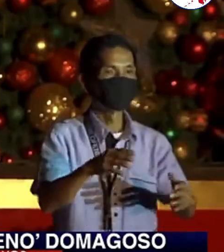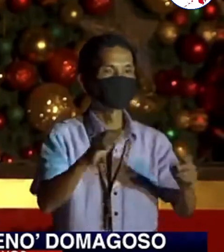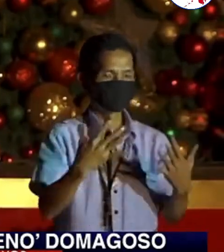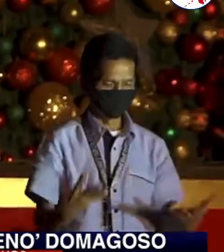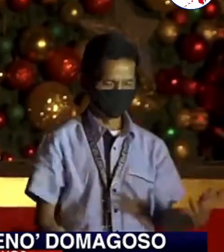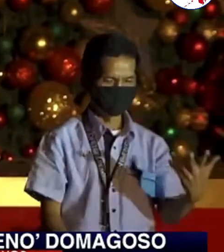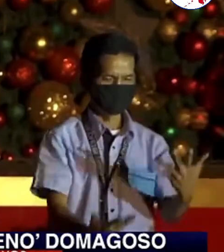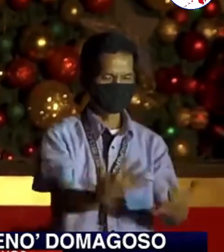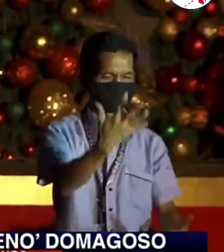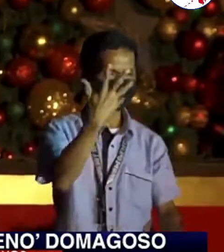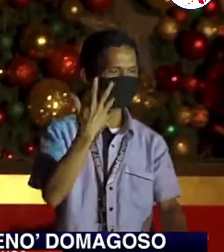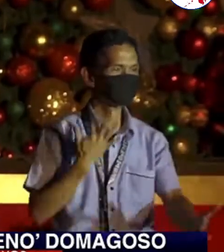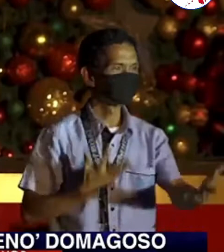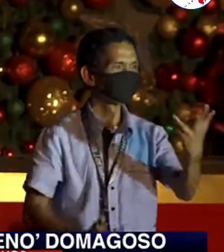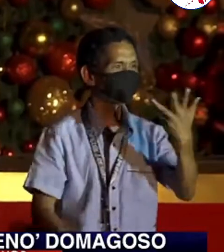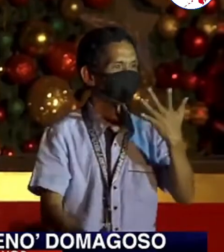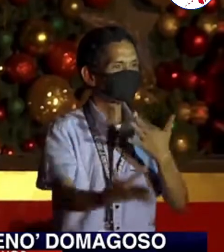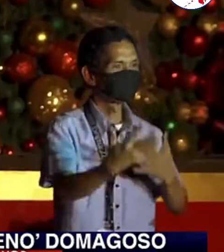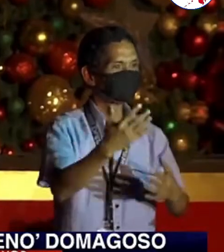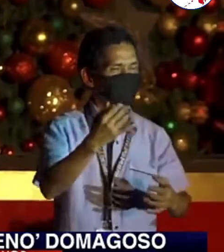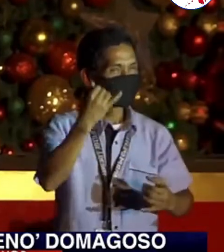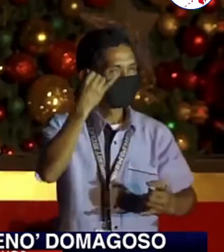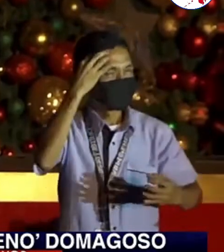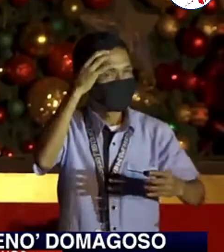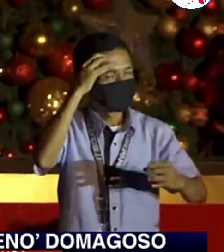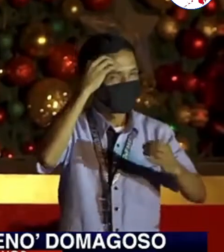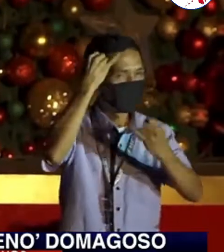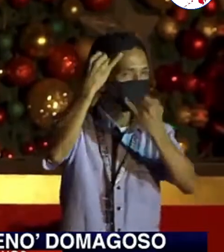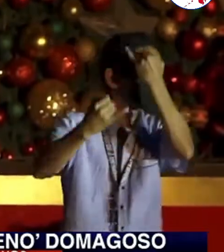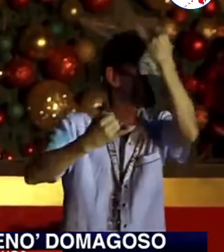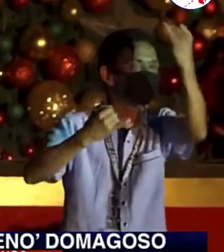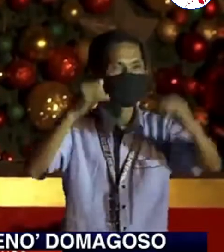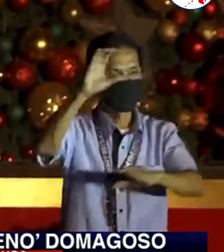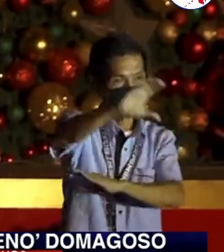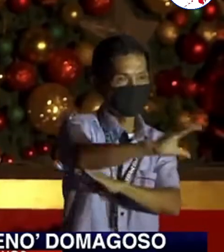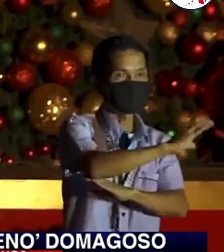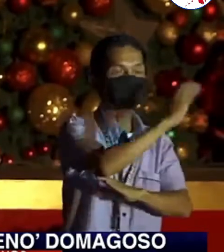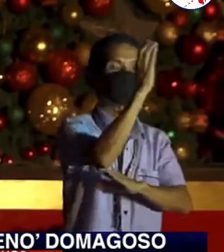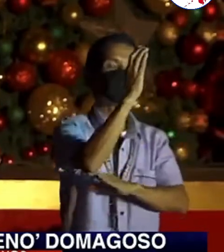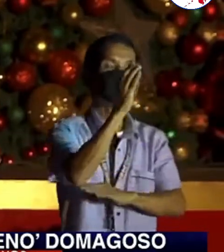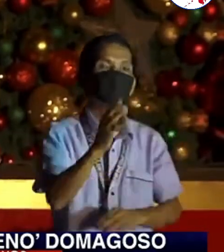maglalagablab ang diwa ng Pasko.